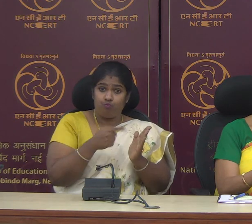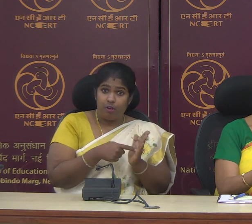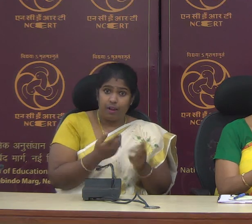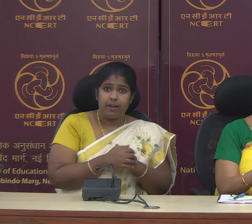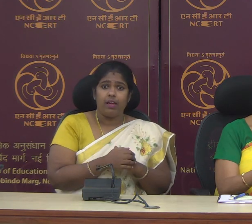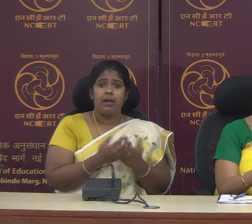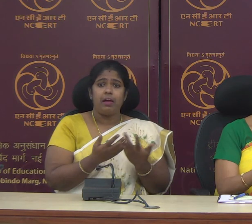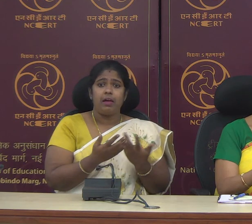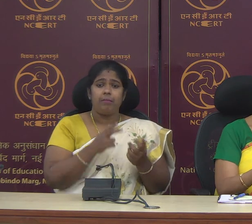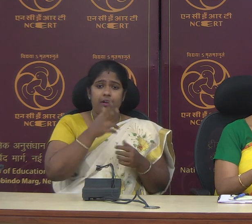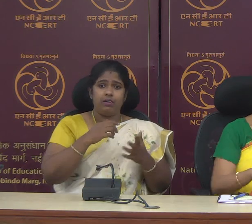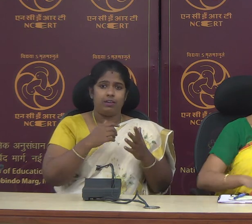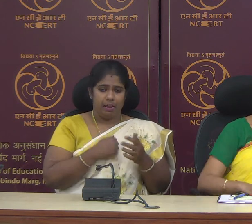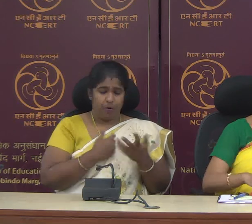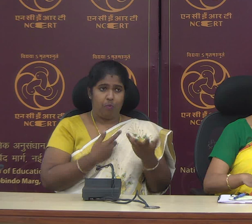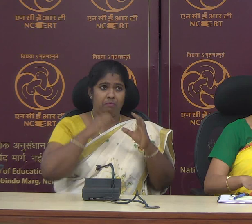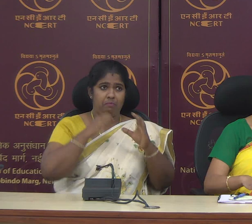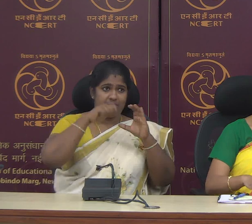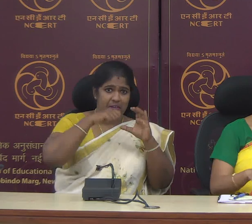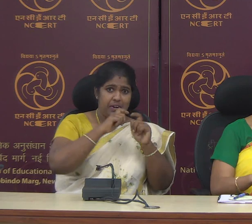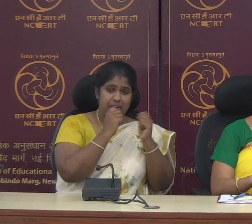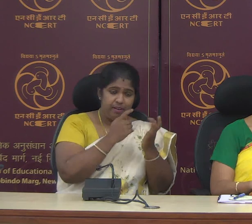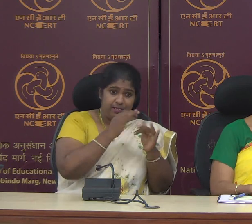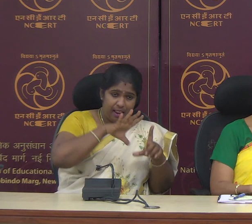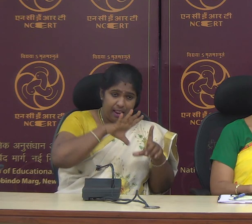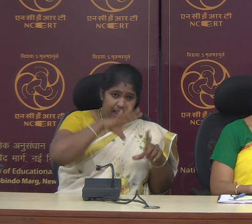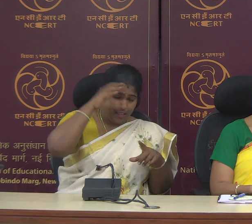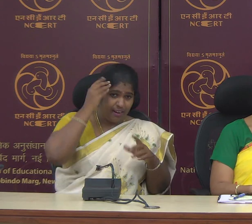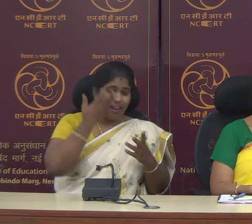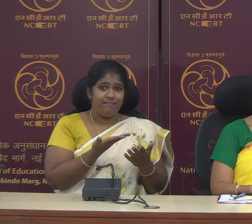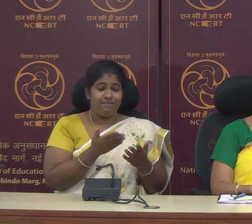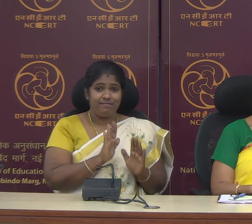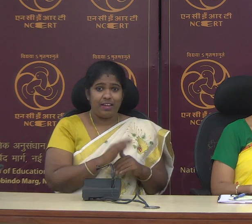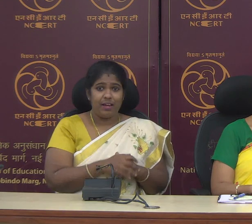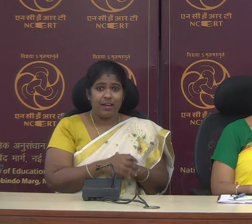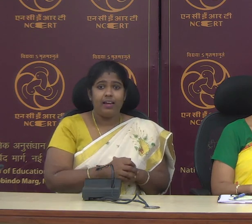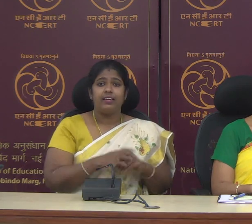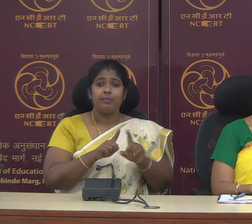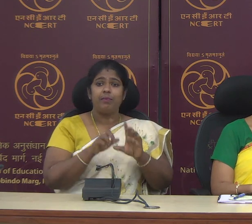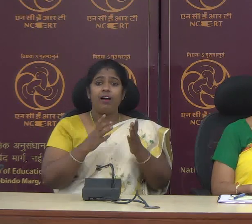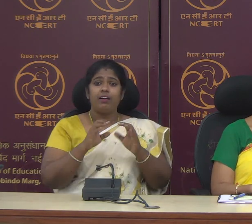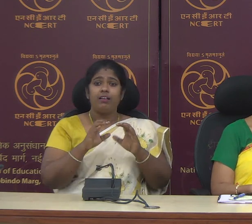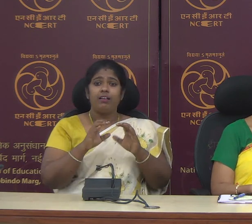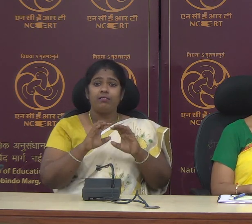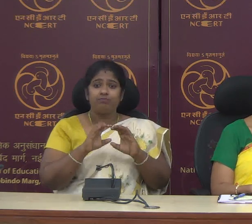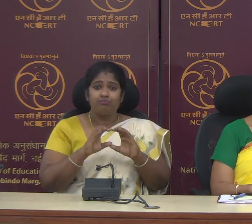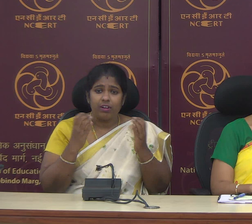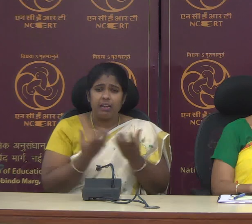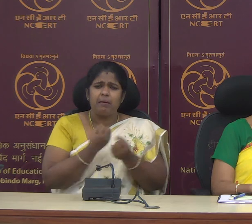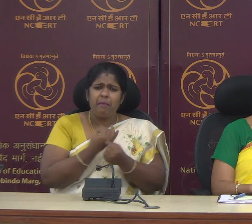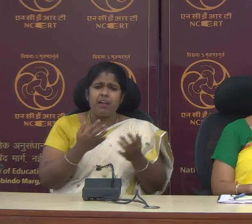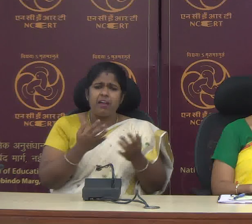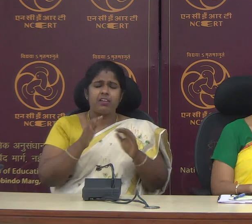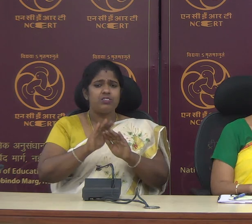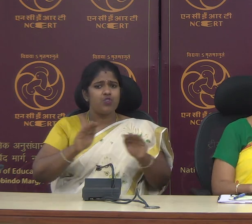ने भी साइन लैंग्वेज सीख ली है, तो अगर ये समावेशी कक्षाओं में इस्तेमाल होंगी तो जाहिर सी बात है बहुत सारे बच्चे